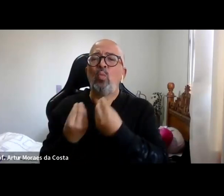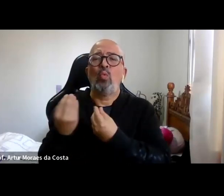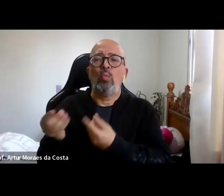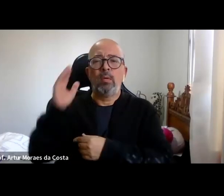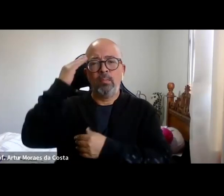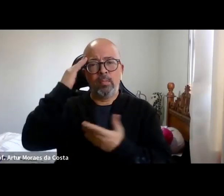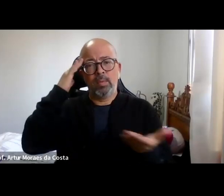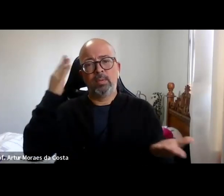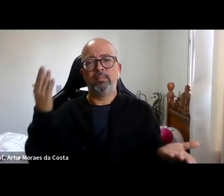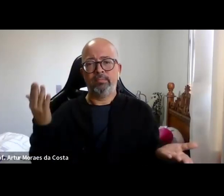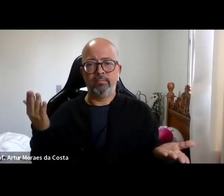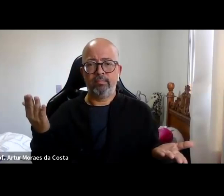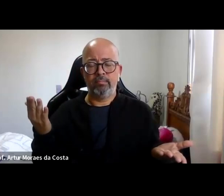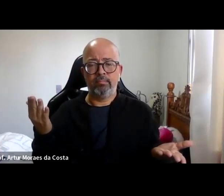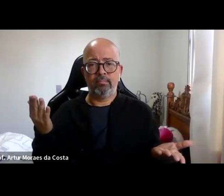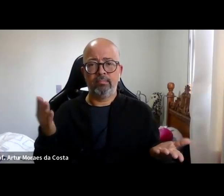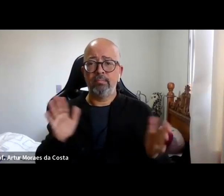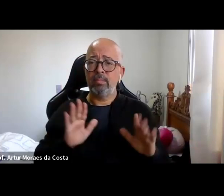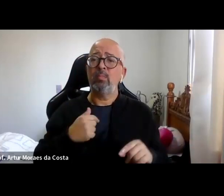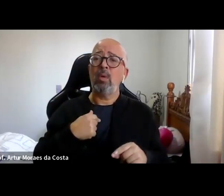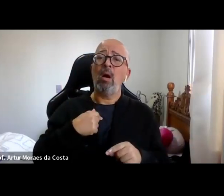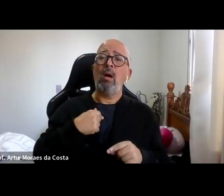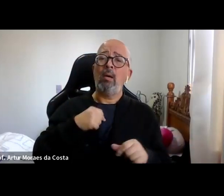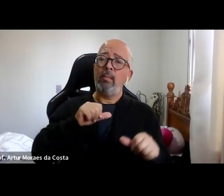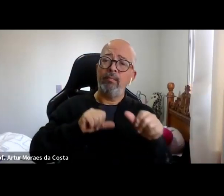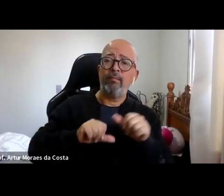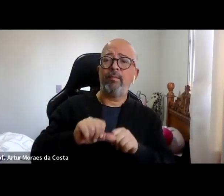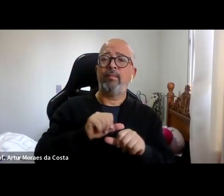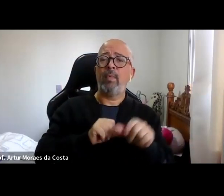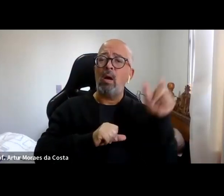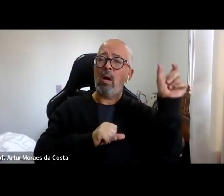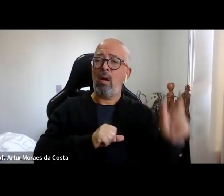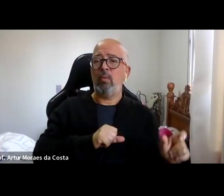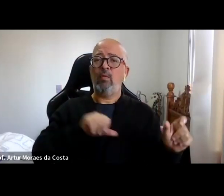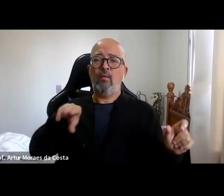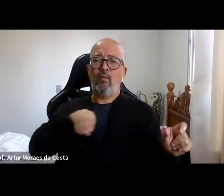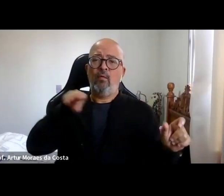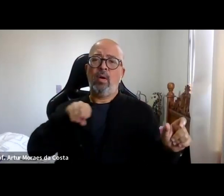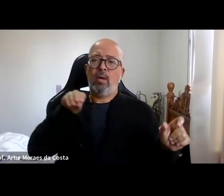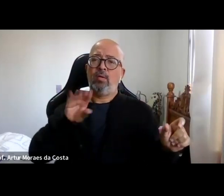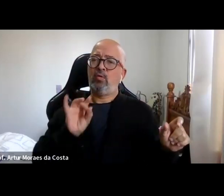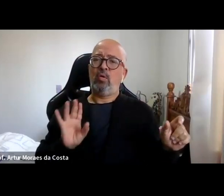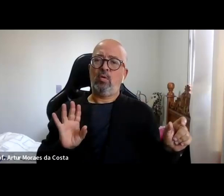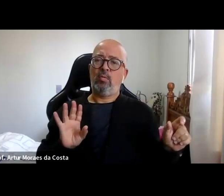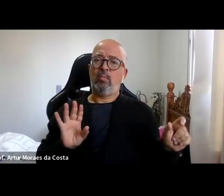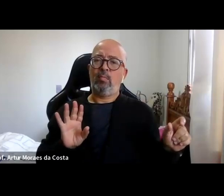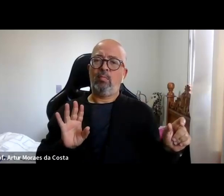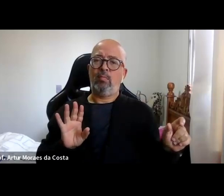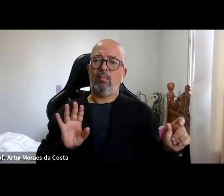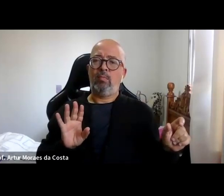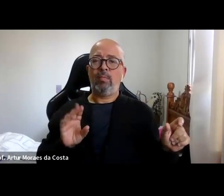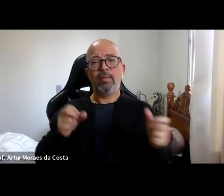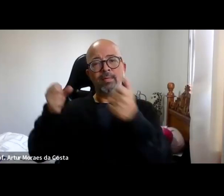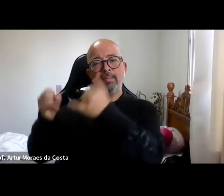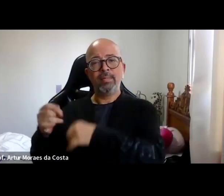nada tienen una sordera profunda sin embargo escucharon durante largo tiempo en su vida y tienen una conciencia